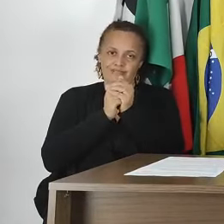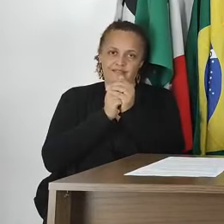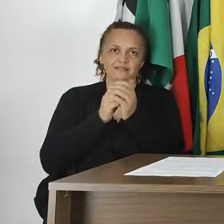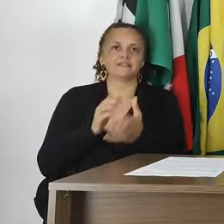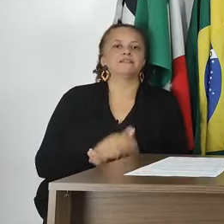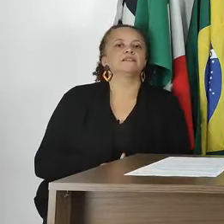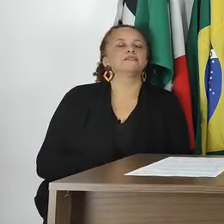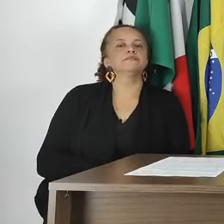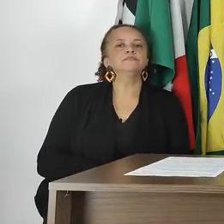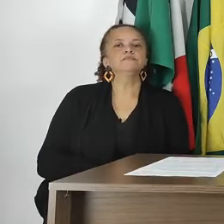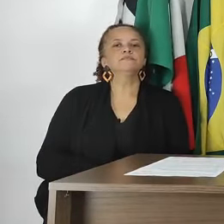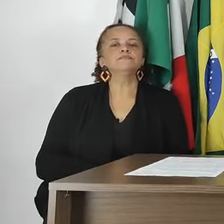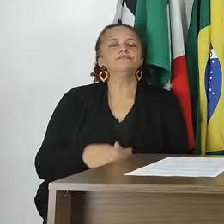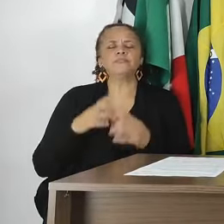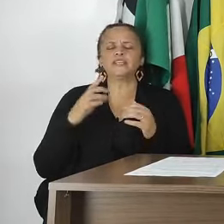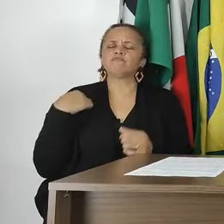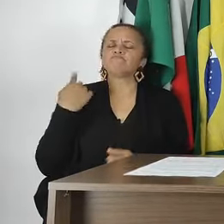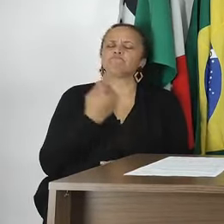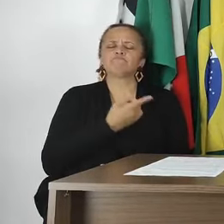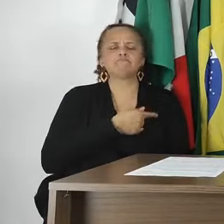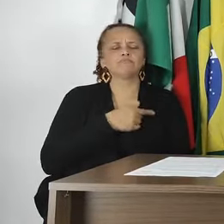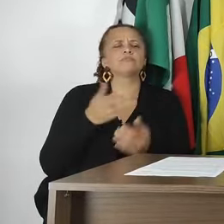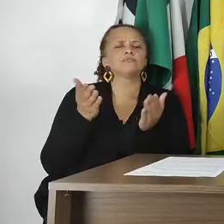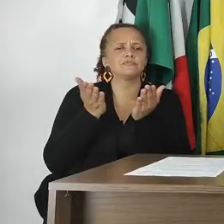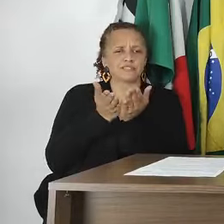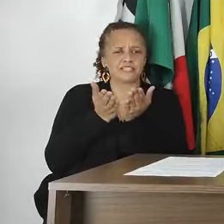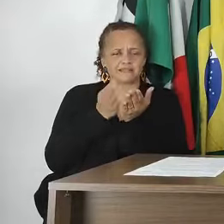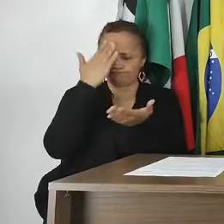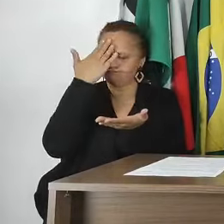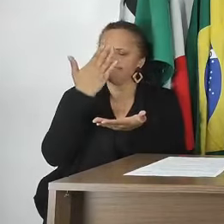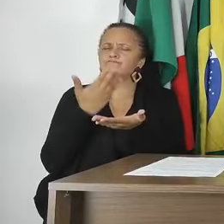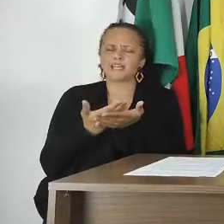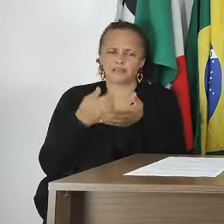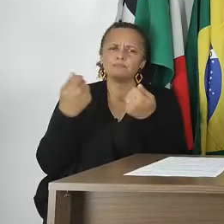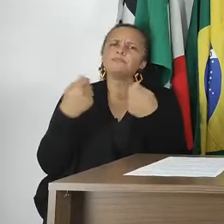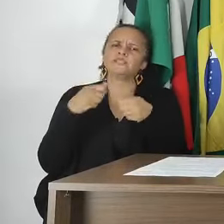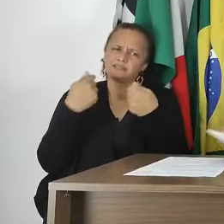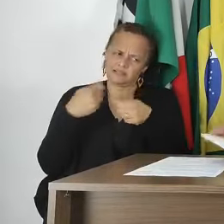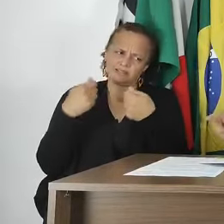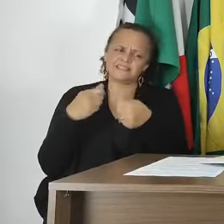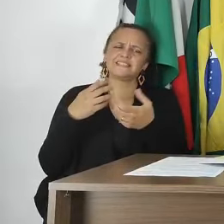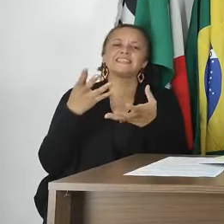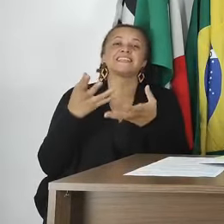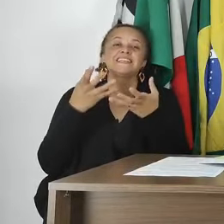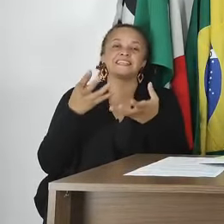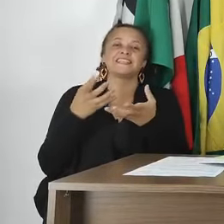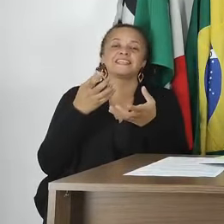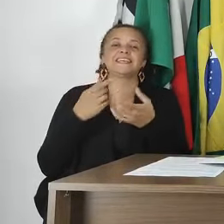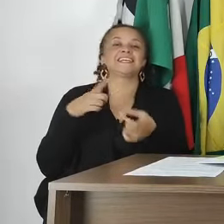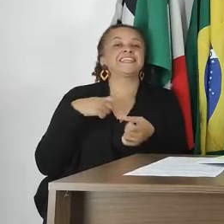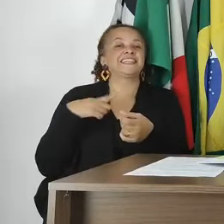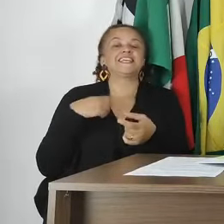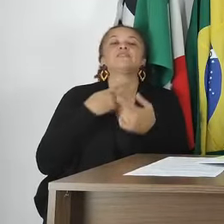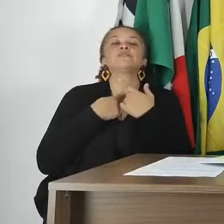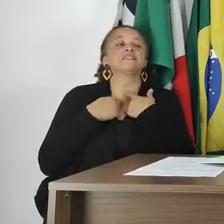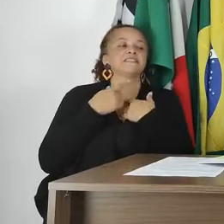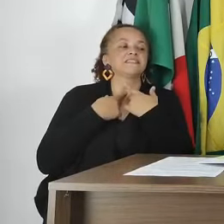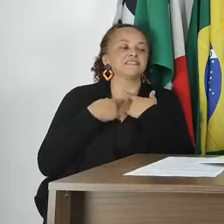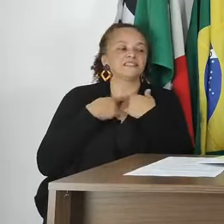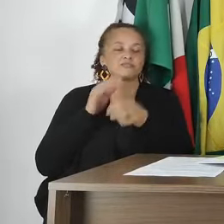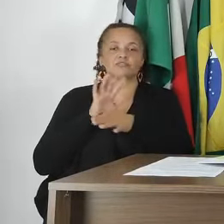algo que todo crente, todo cristão tem que sentir isso aí. Tem que sentir esse desejo de estar servindo. Porque se você